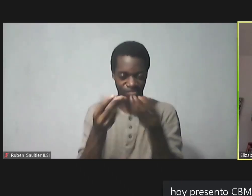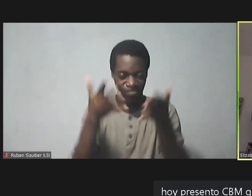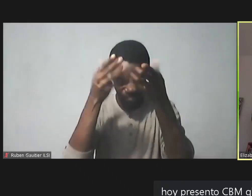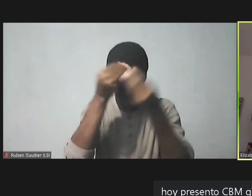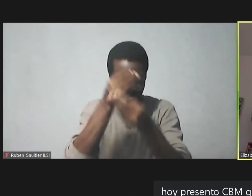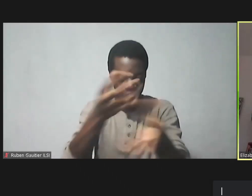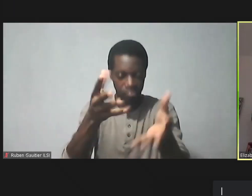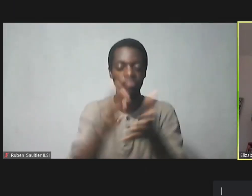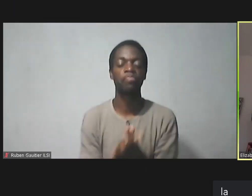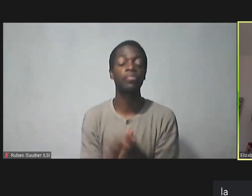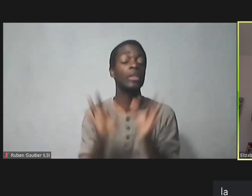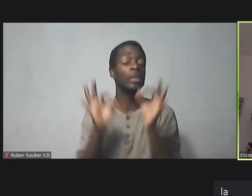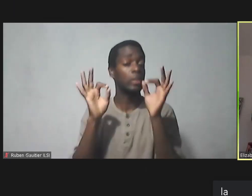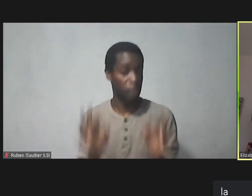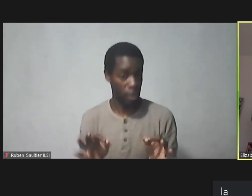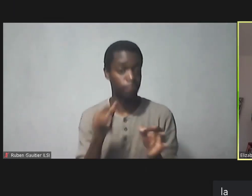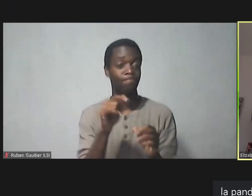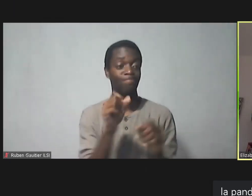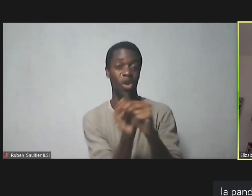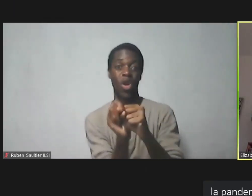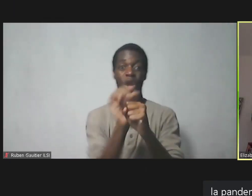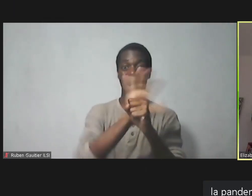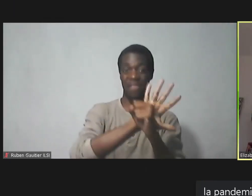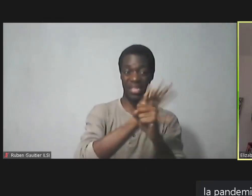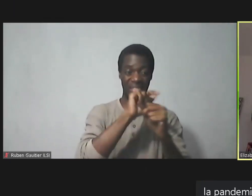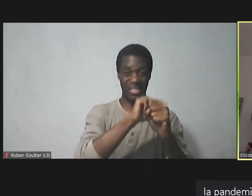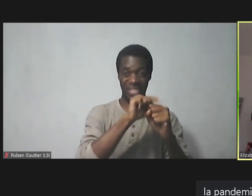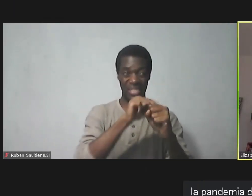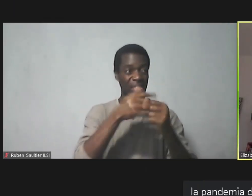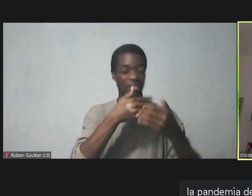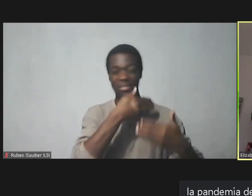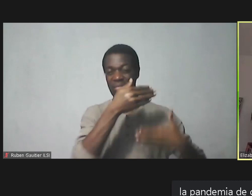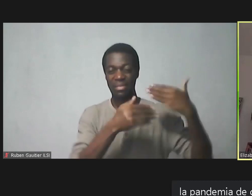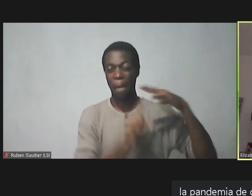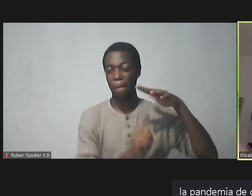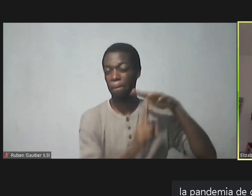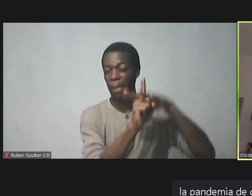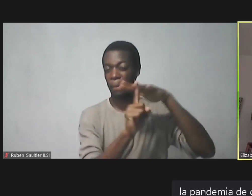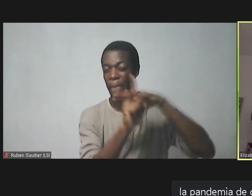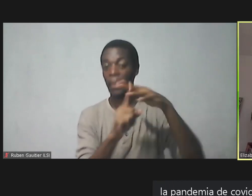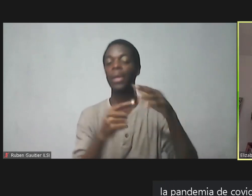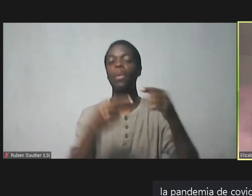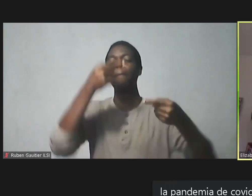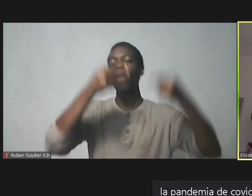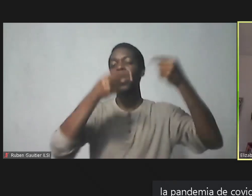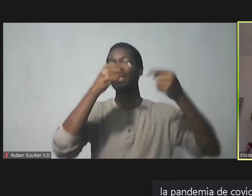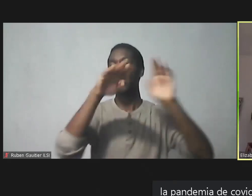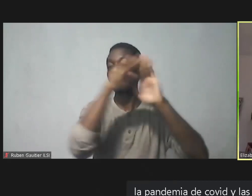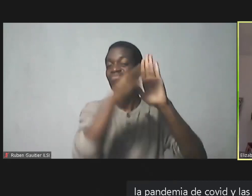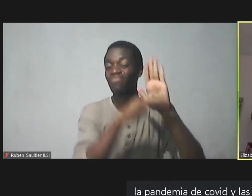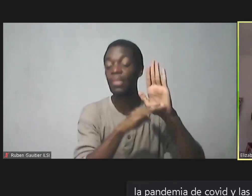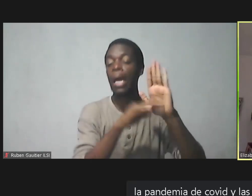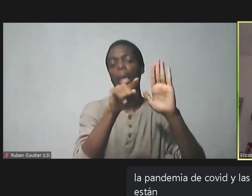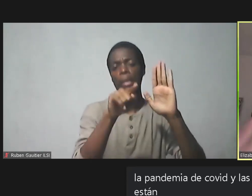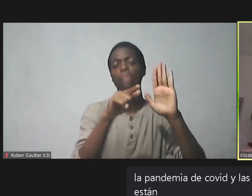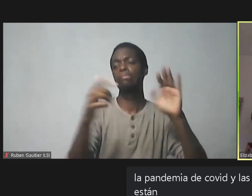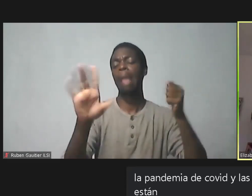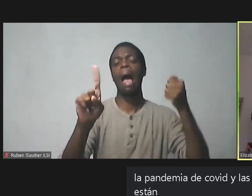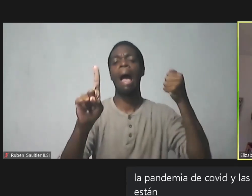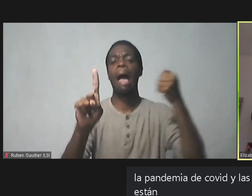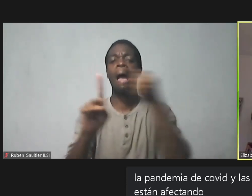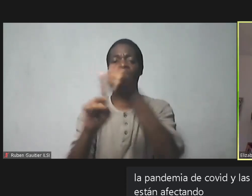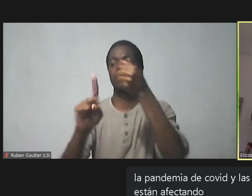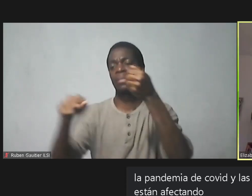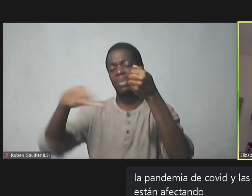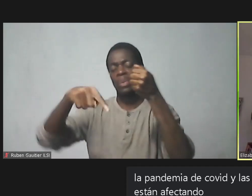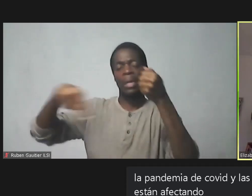políticas posteriores están afectando gravemente a las personas con discapacidad, obviamente, pero a pesar